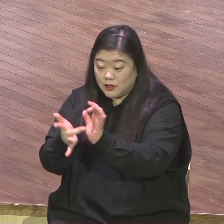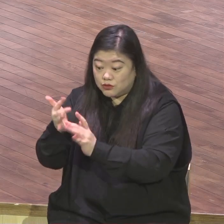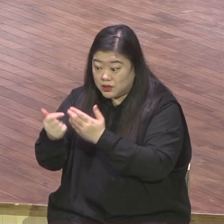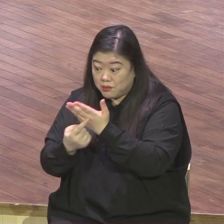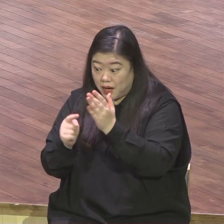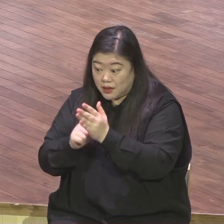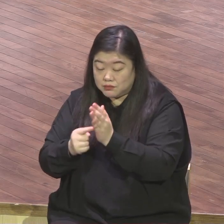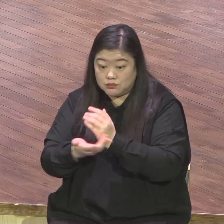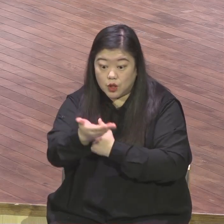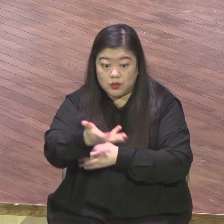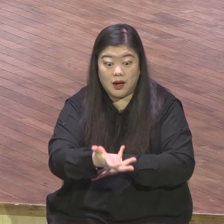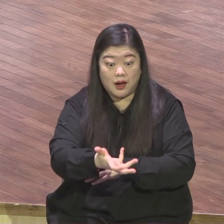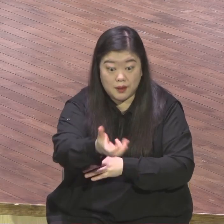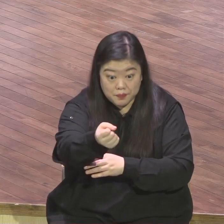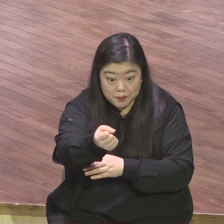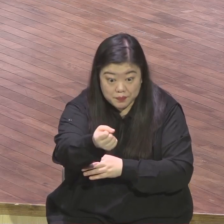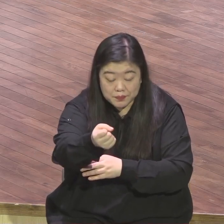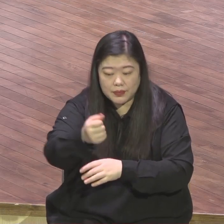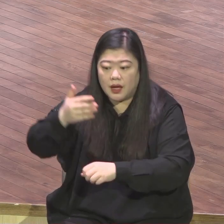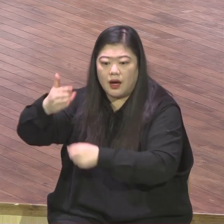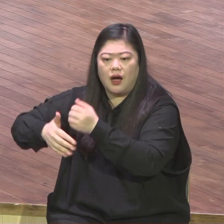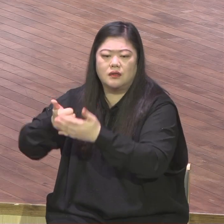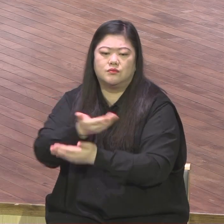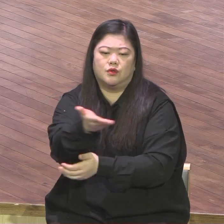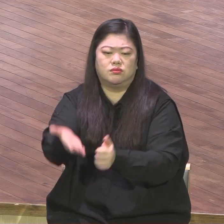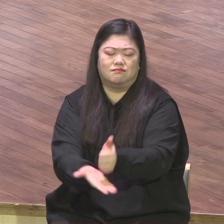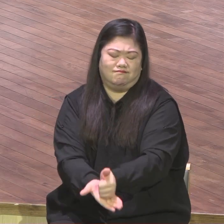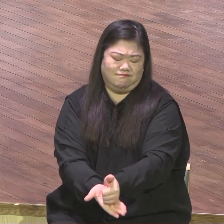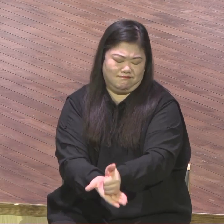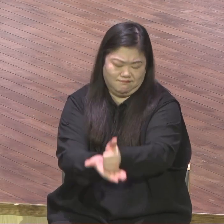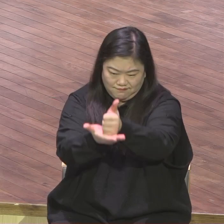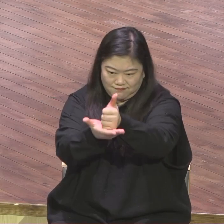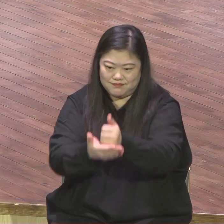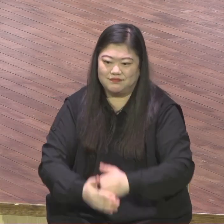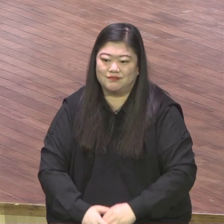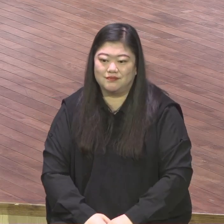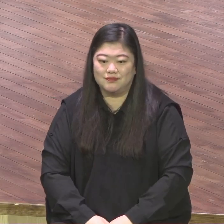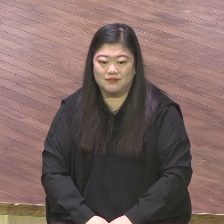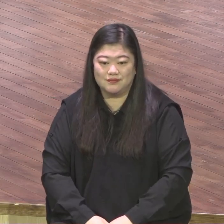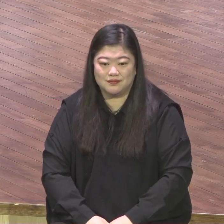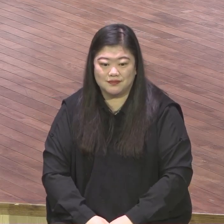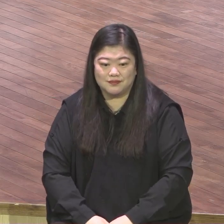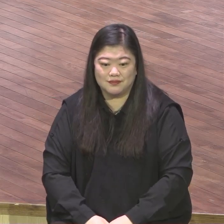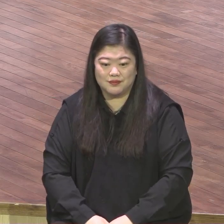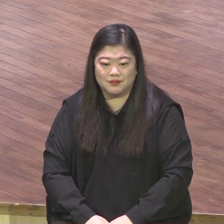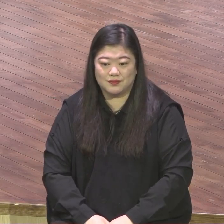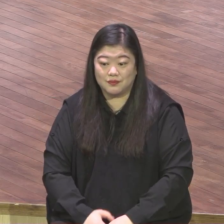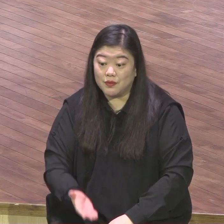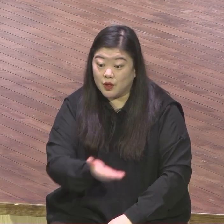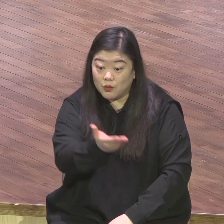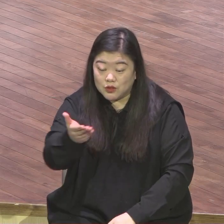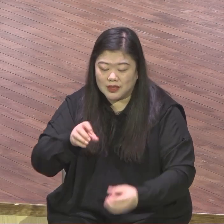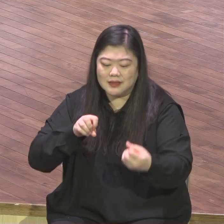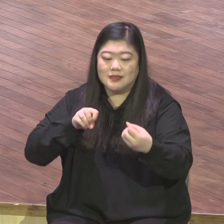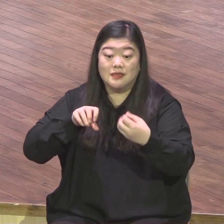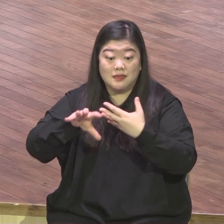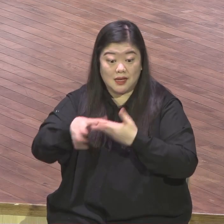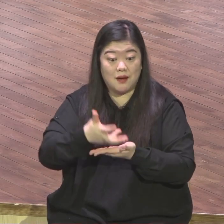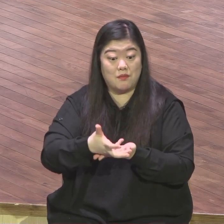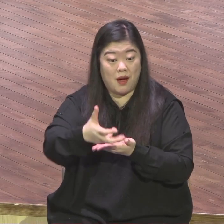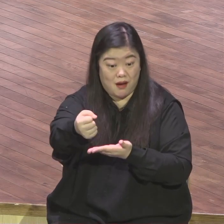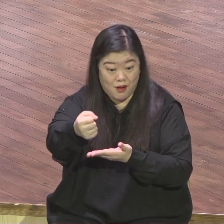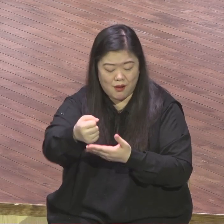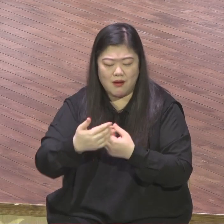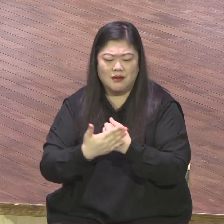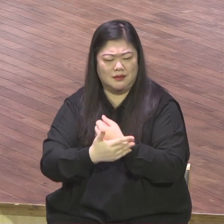것이다. 초월적인 축복의 정연을 서는 여러분, 영계 모든 성도들, 이 응답받는